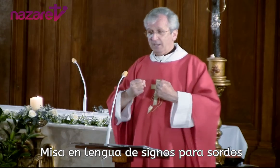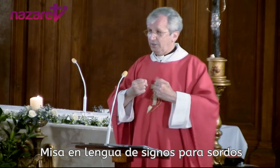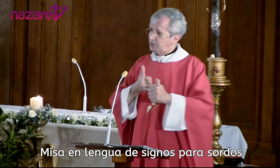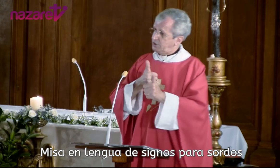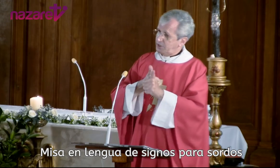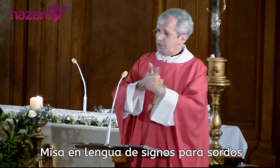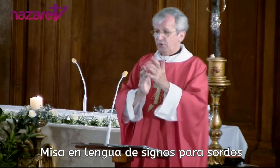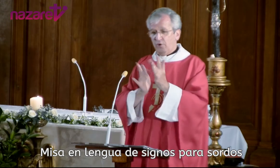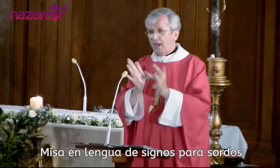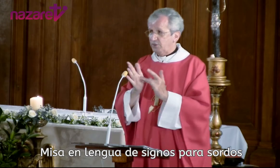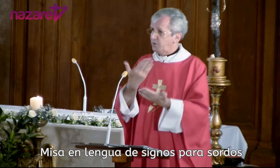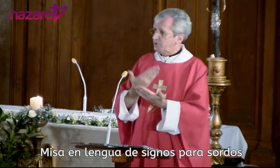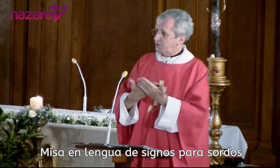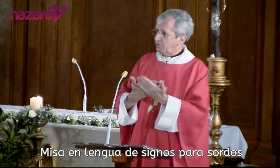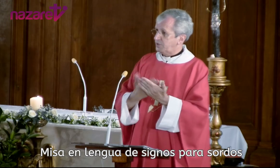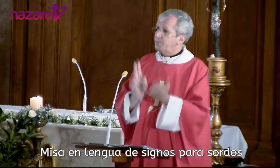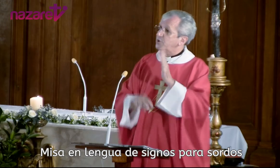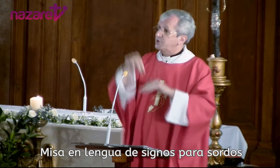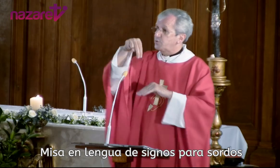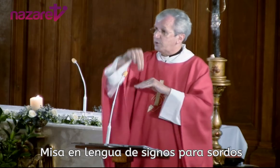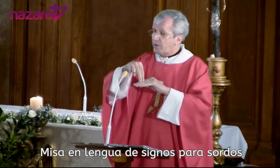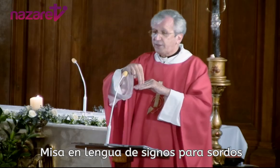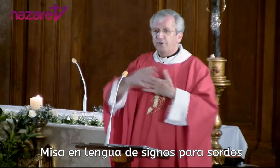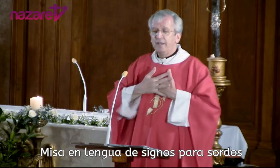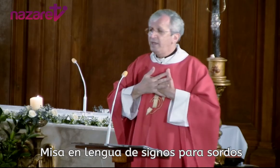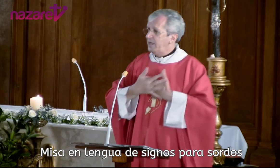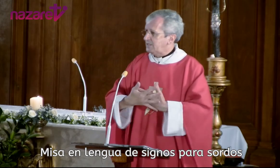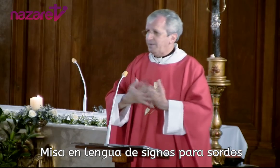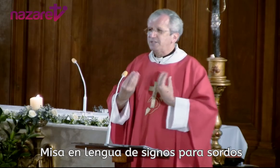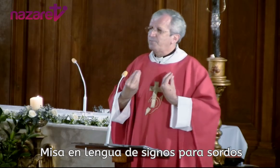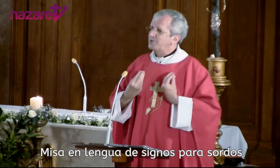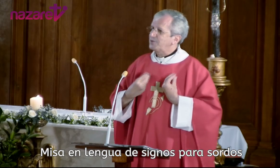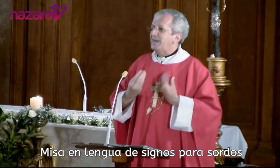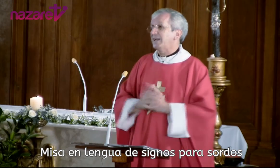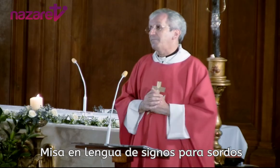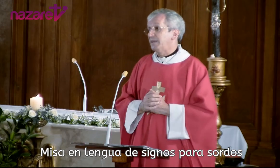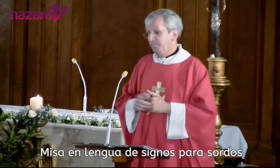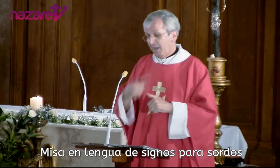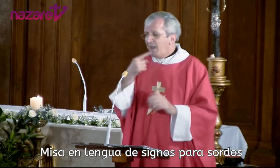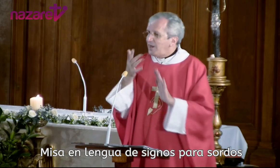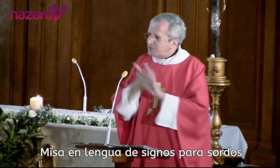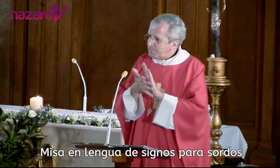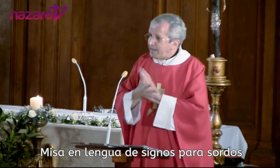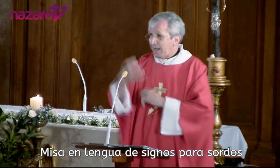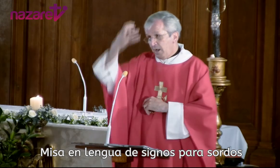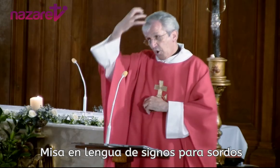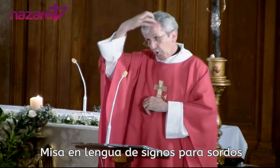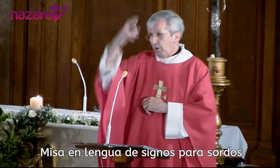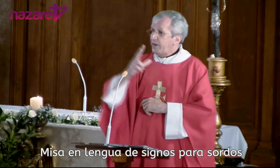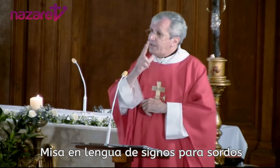valientes, siguiendo a Jesucristo, siendo testimonio de su resurrección, estaban dispuestos a dar la vida. Y nos explicará cómo el rey